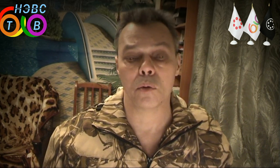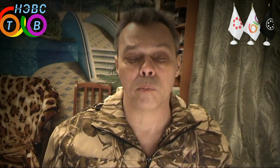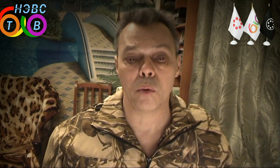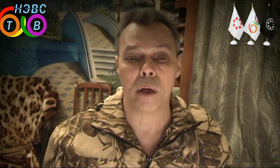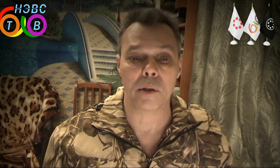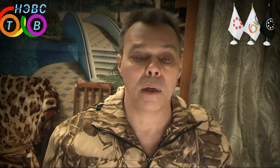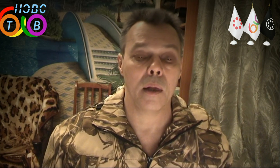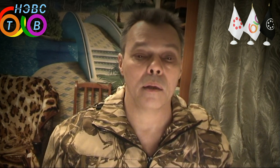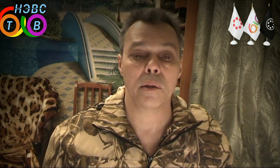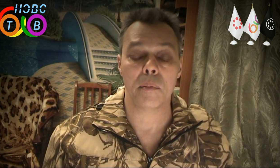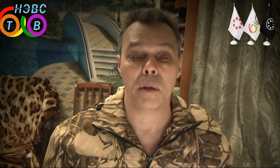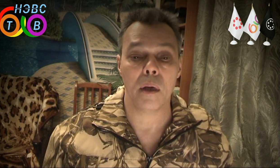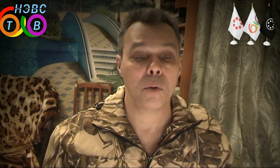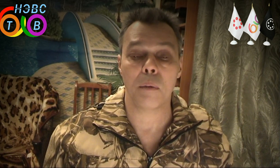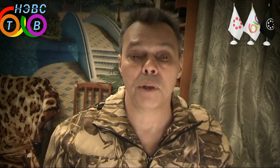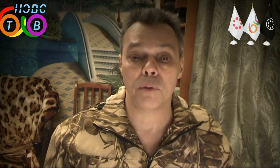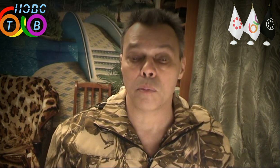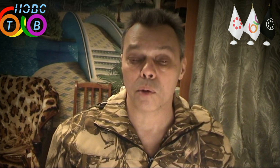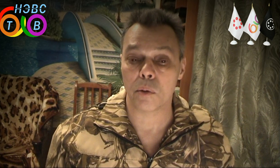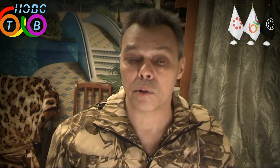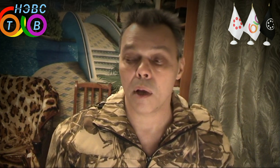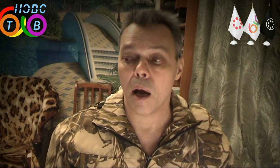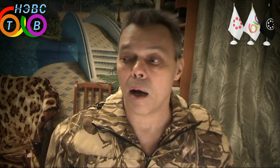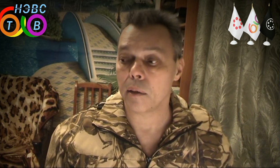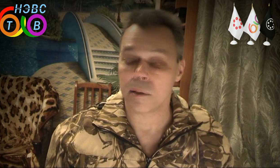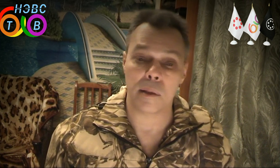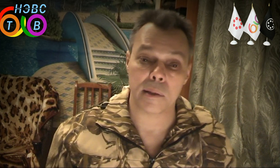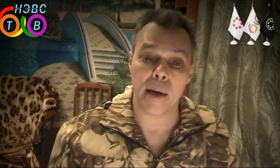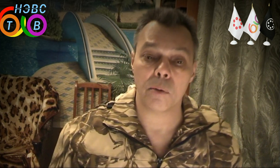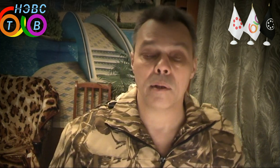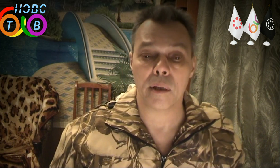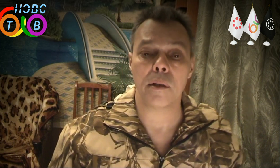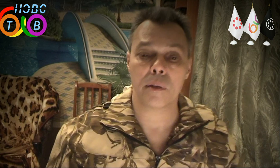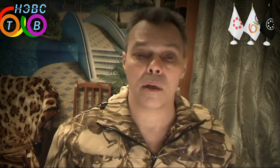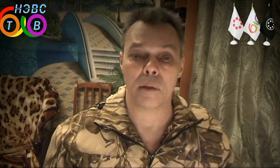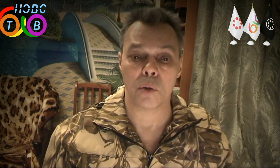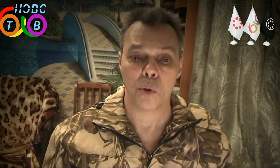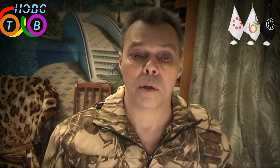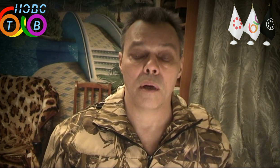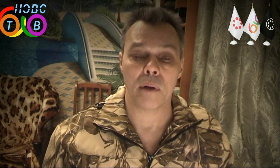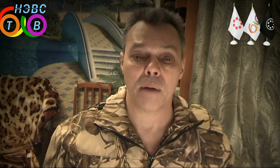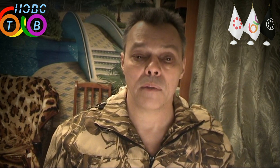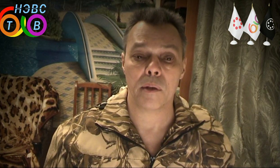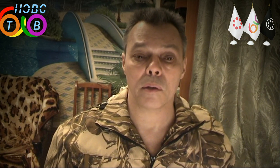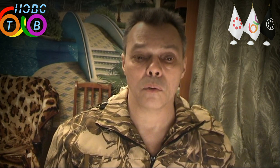судьбу даже их семьи, то вообще все просто очень. А если не знает, то энергетически это тоже выравнивается, но